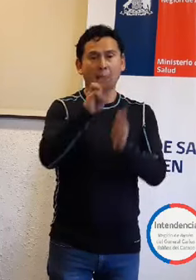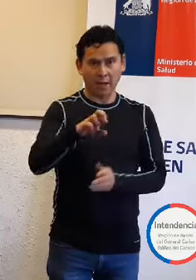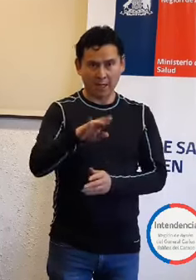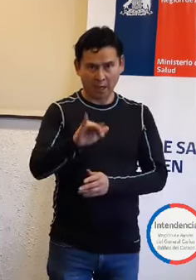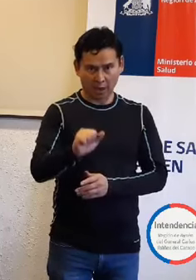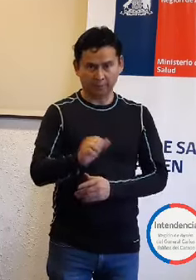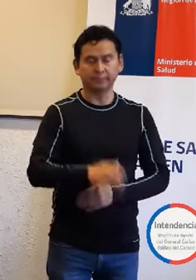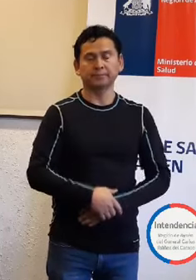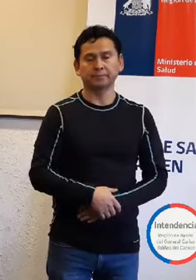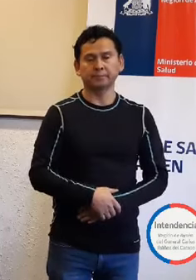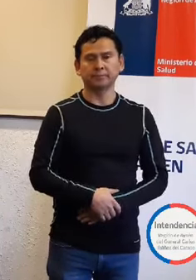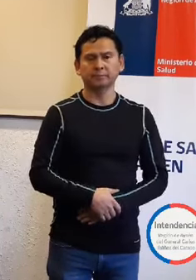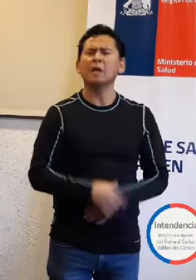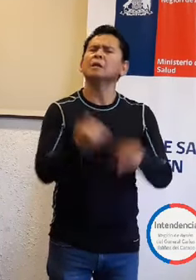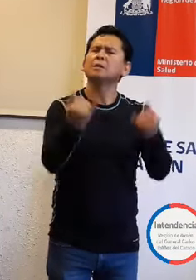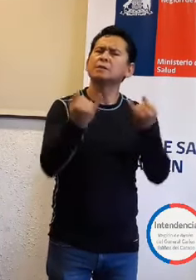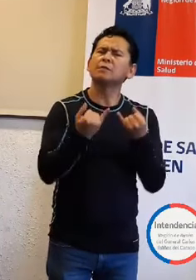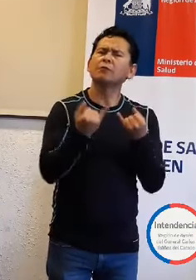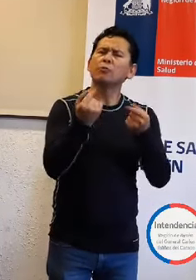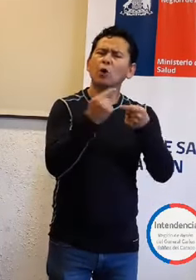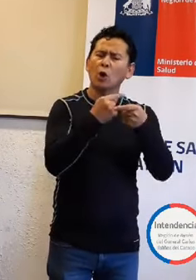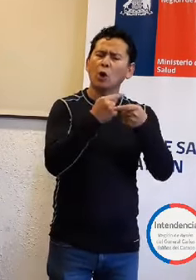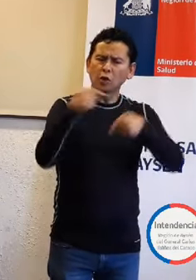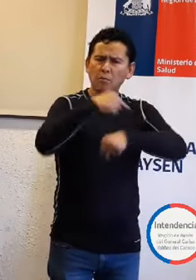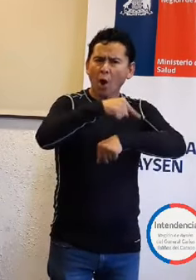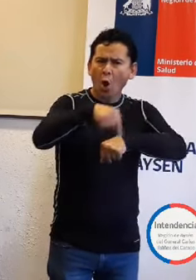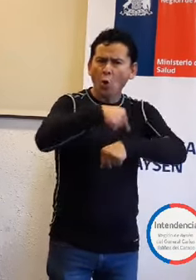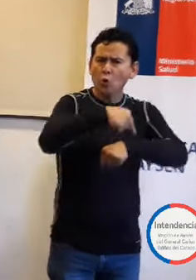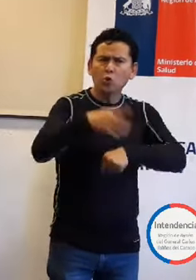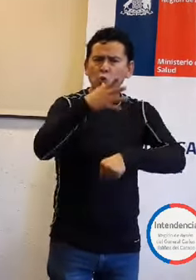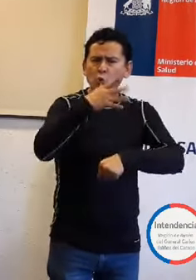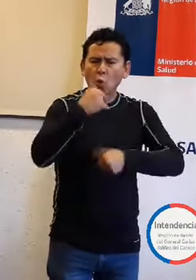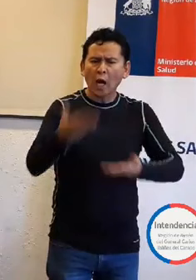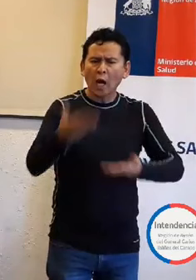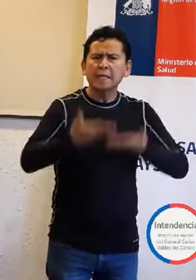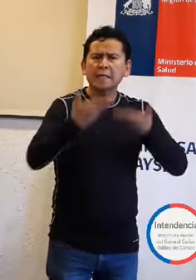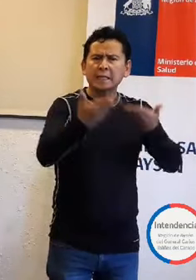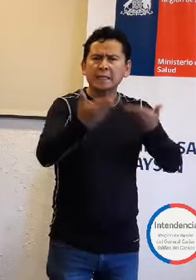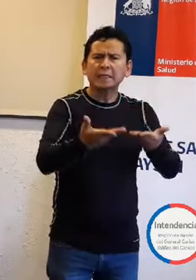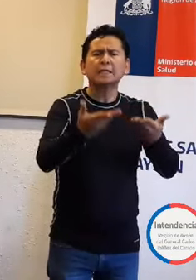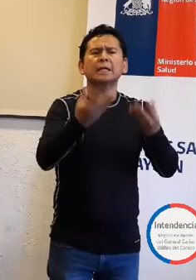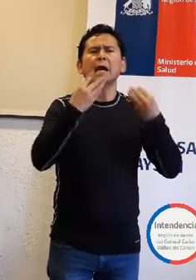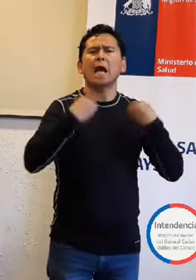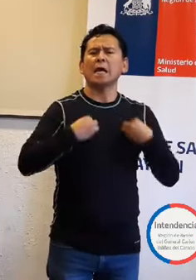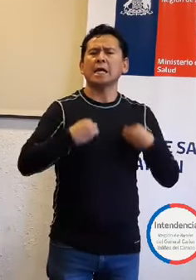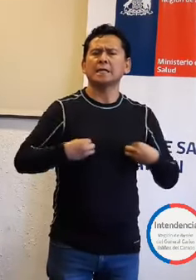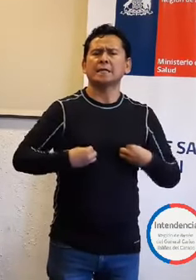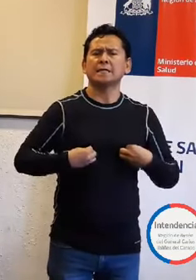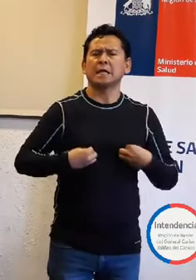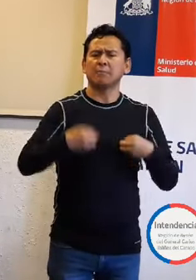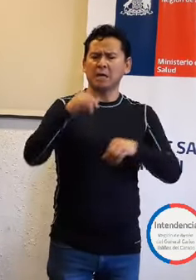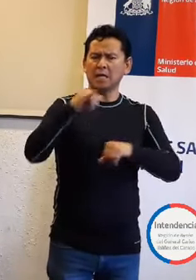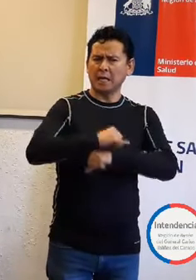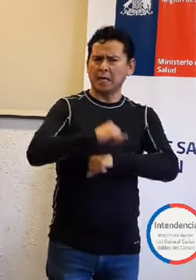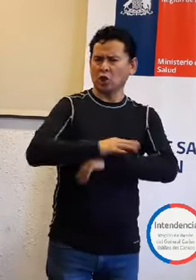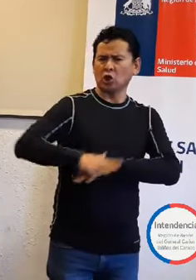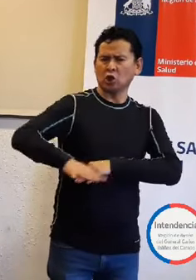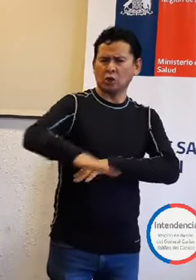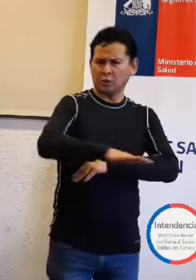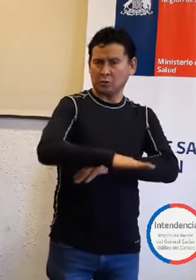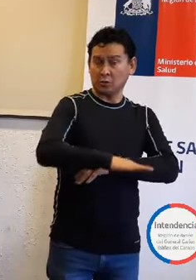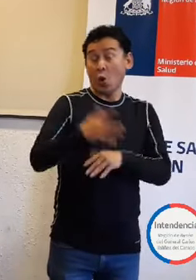Señala. Se informó que durante las últimas horas no hubo entrega de resultados de exámenes PCR en la región de Aysén